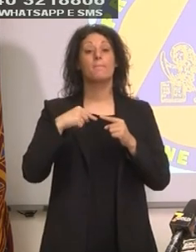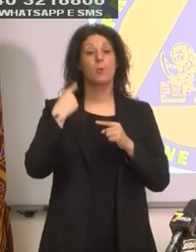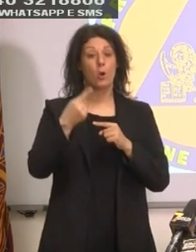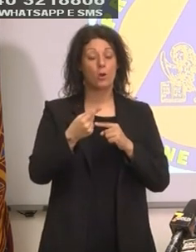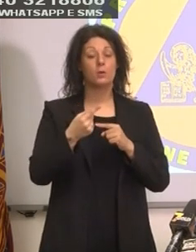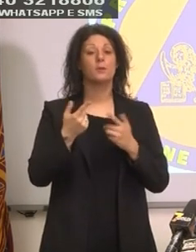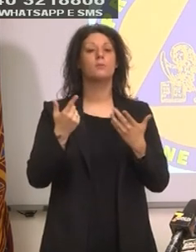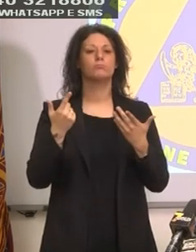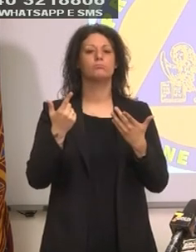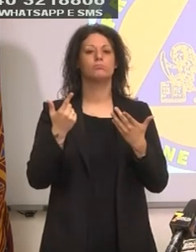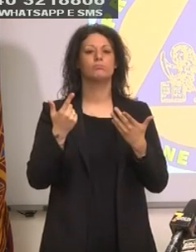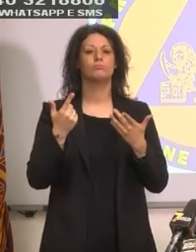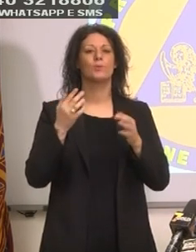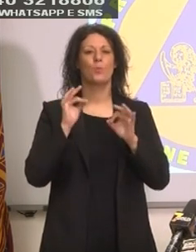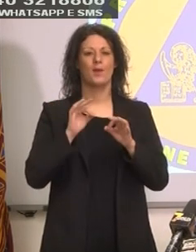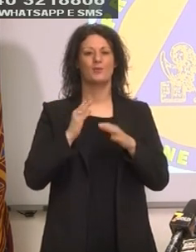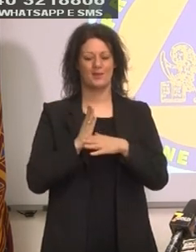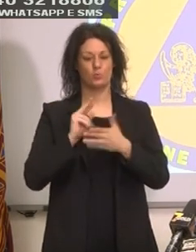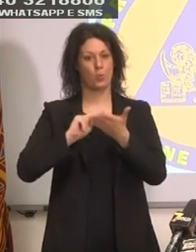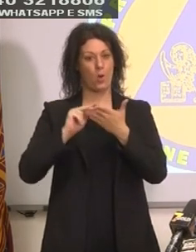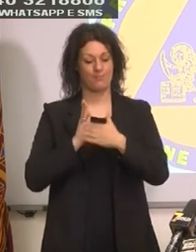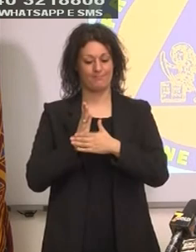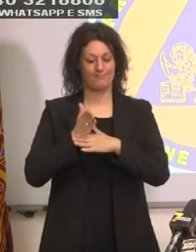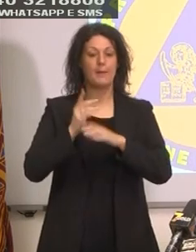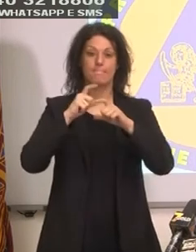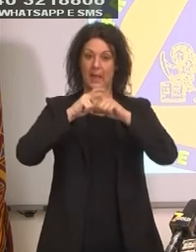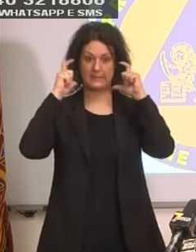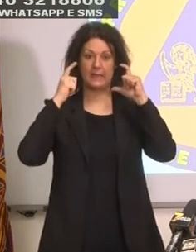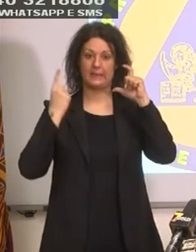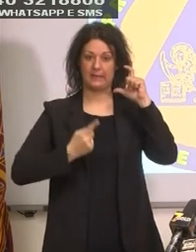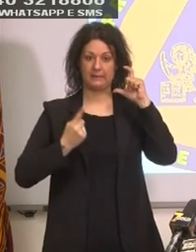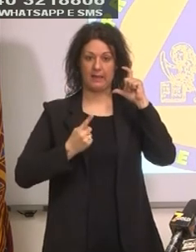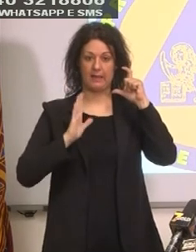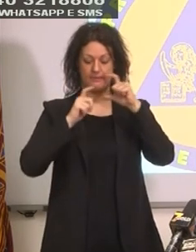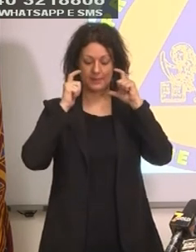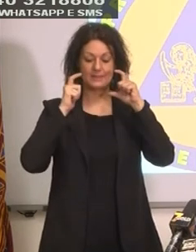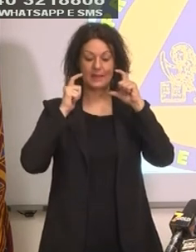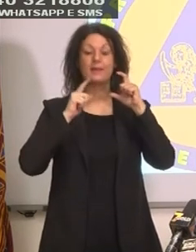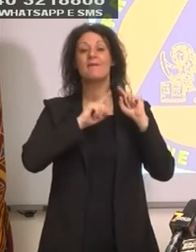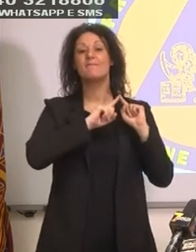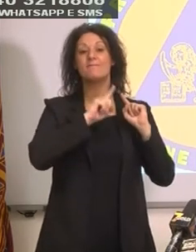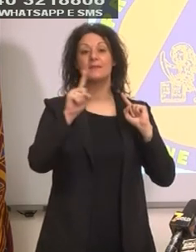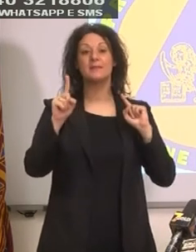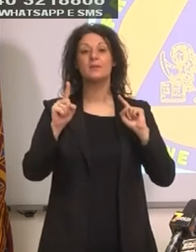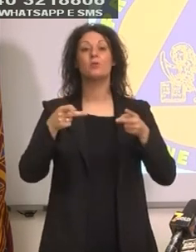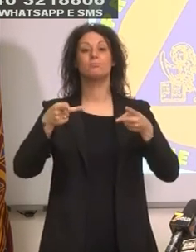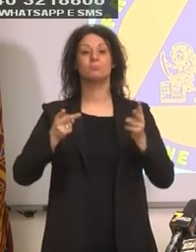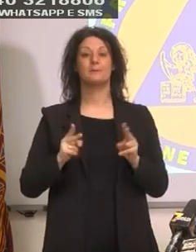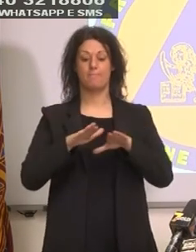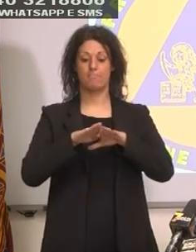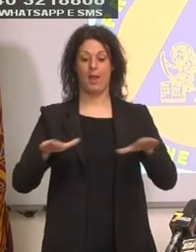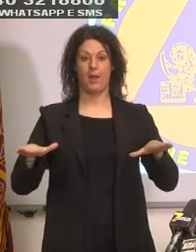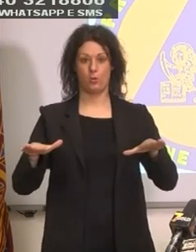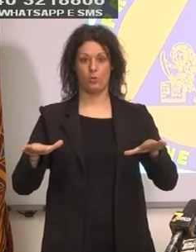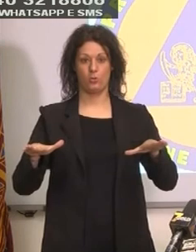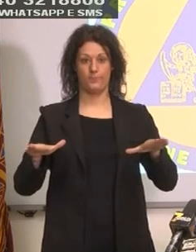si porta fino all'arrivo al banco. Il banco avrà ogni bambino, ogni studente, scusatemi, deve essere garantito